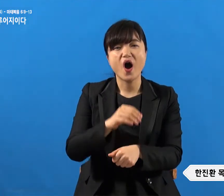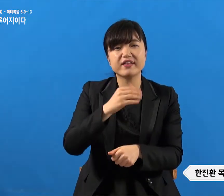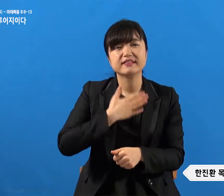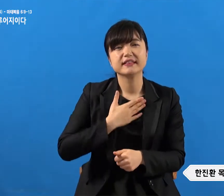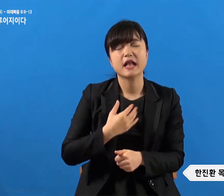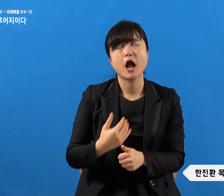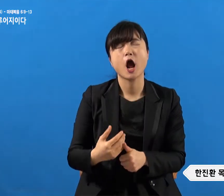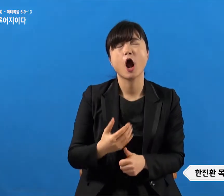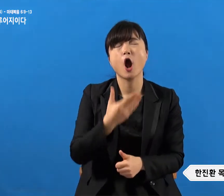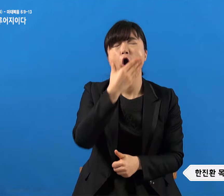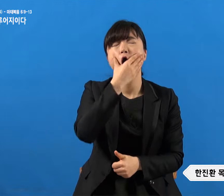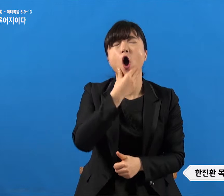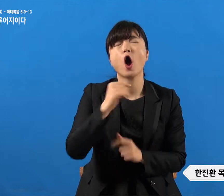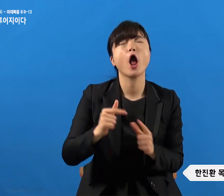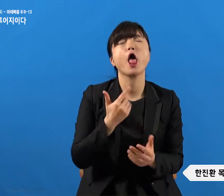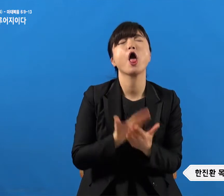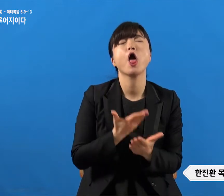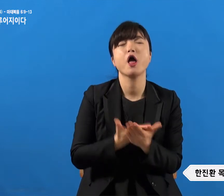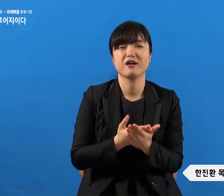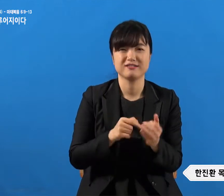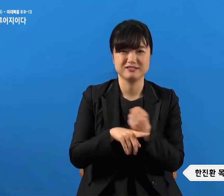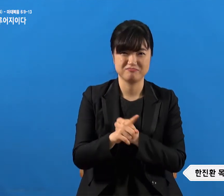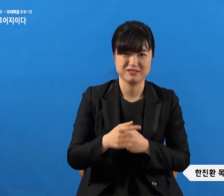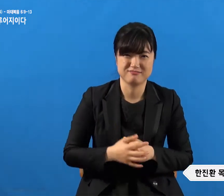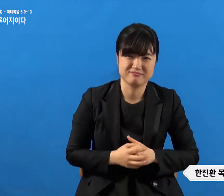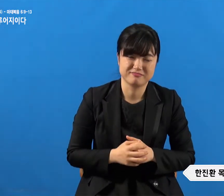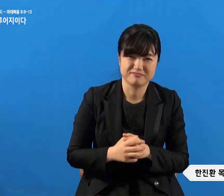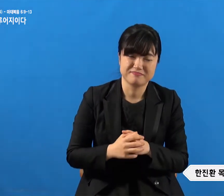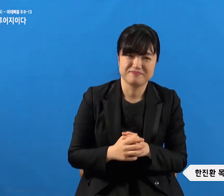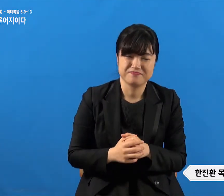수 있습니까? 가르쳐 주십시오. 그거지요.